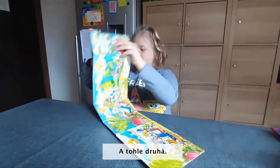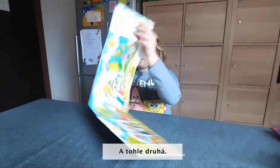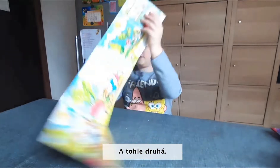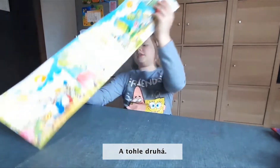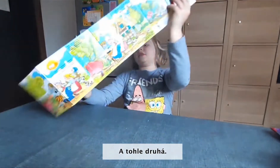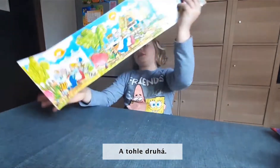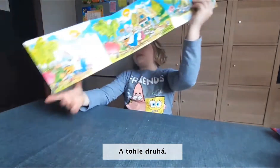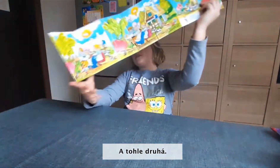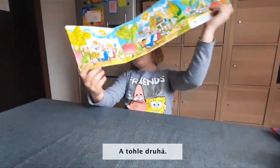A tohle druhá.